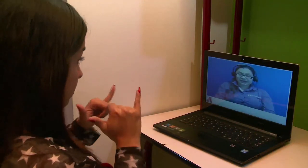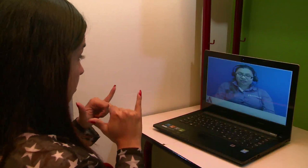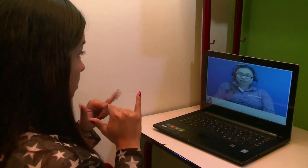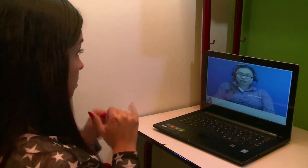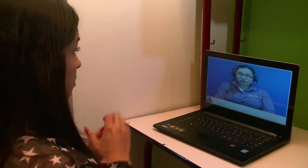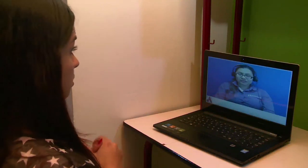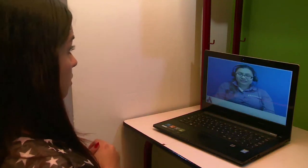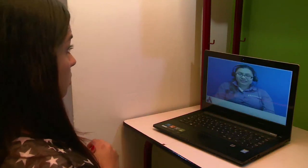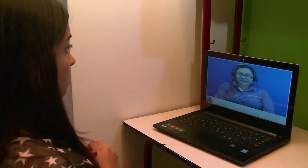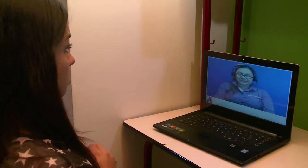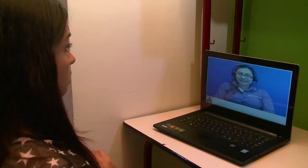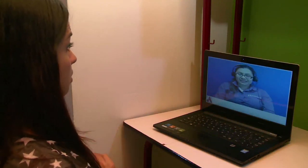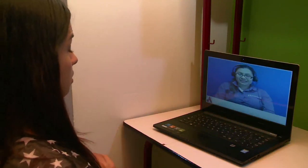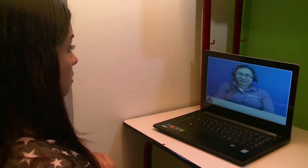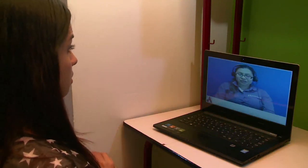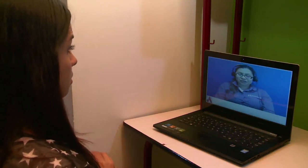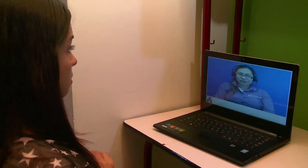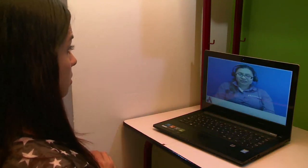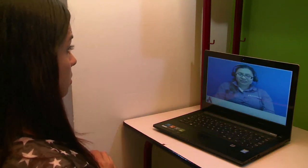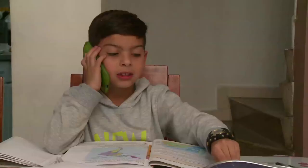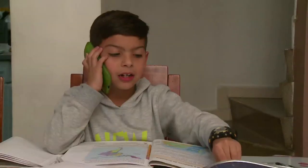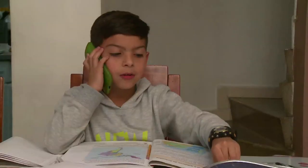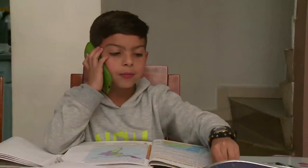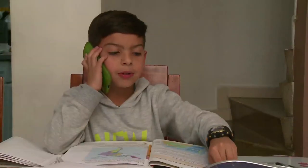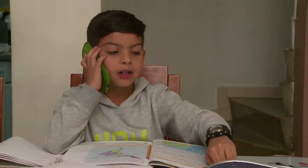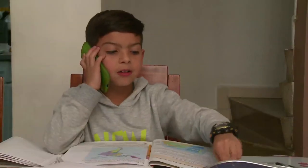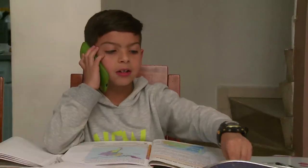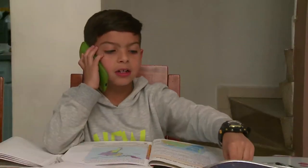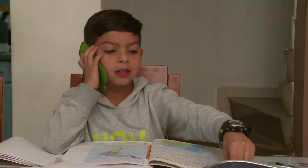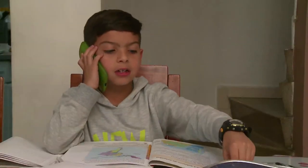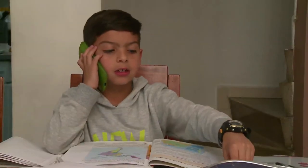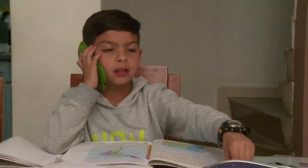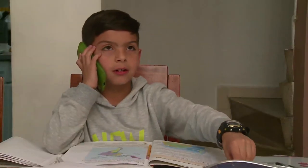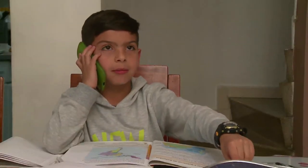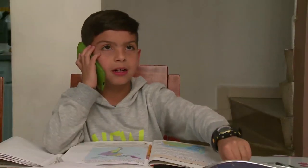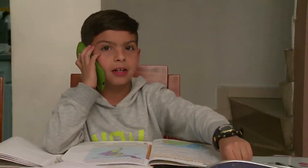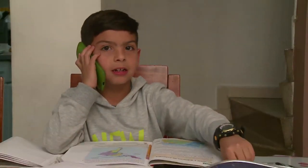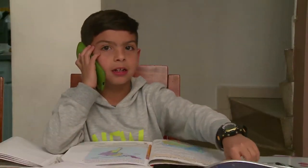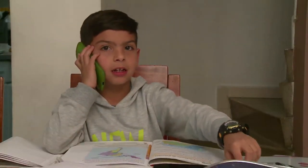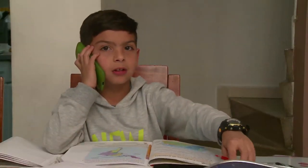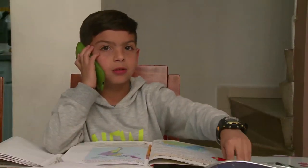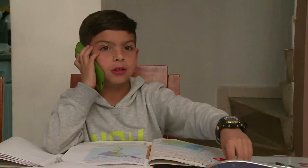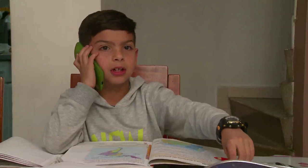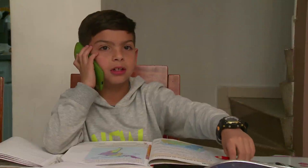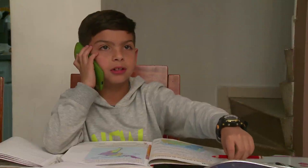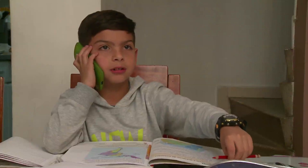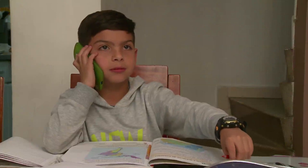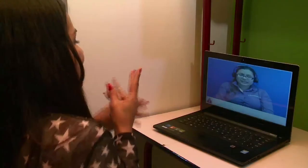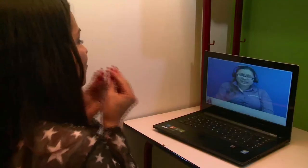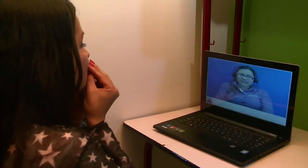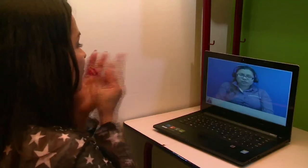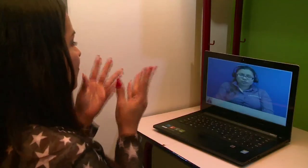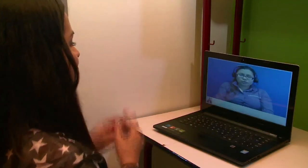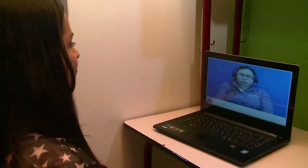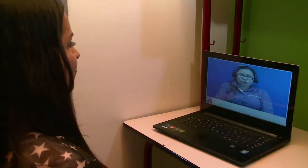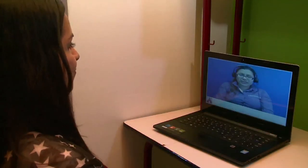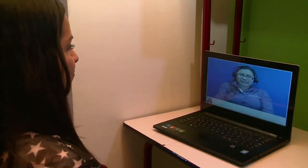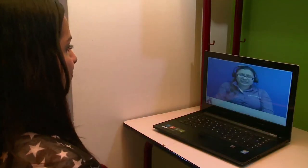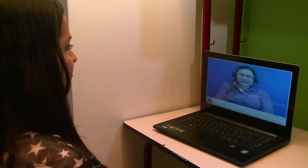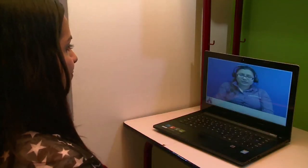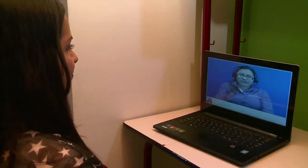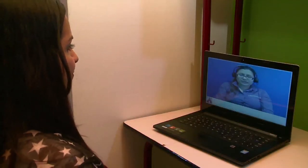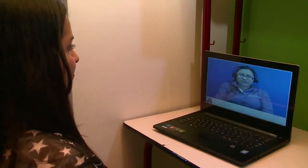¿Ya prepararon todo? ¿Las tareas, todo? Ya compré lo que necesitaba para las tareas sociales. Te quiero